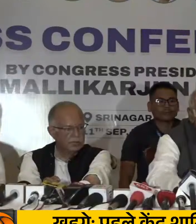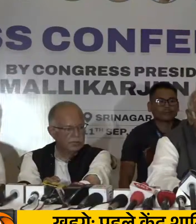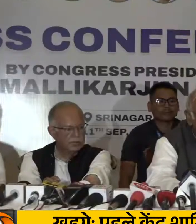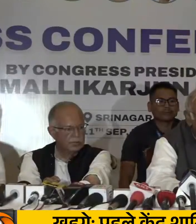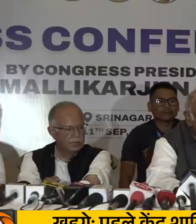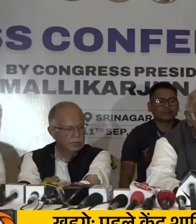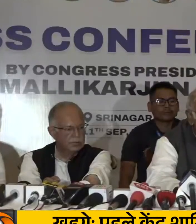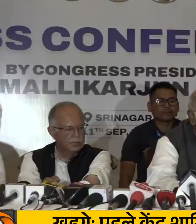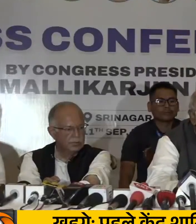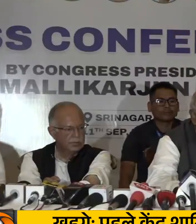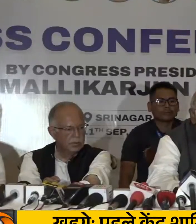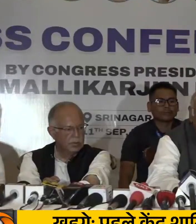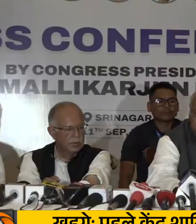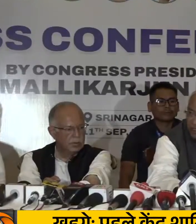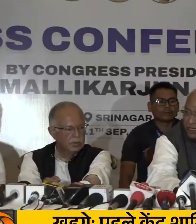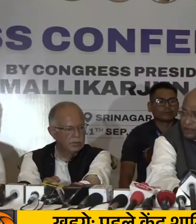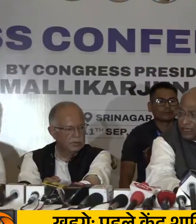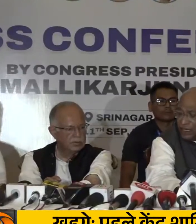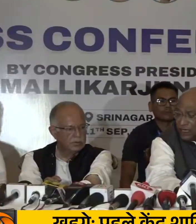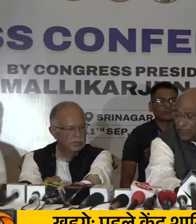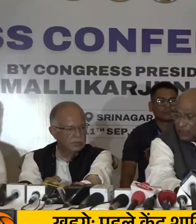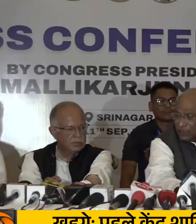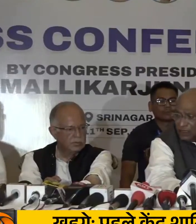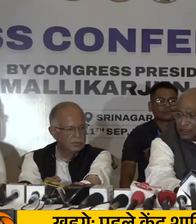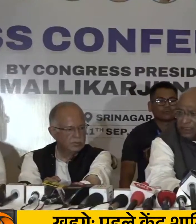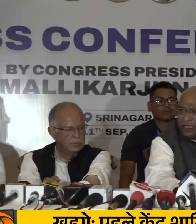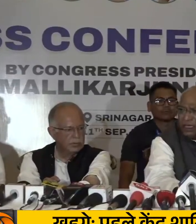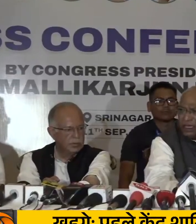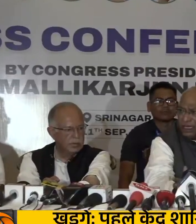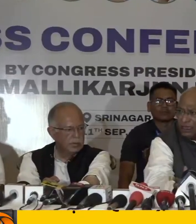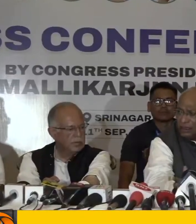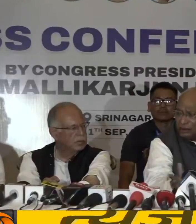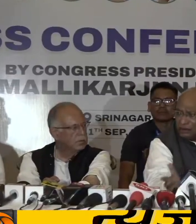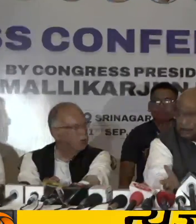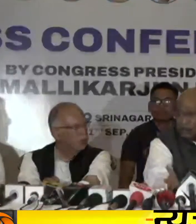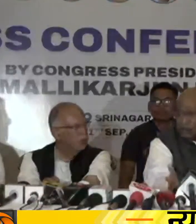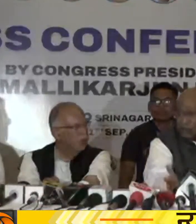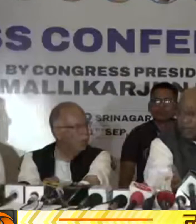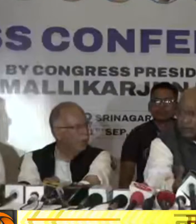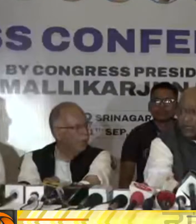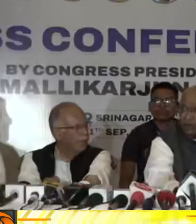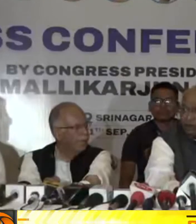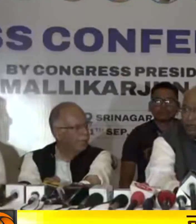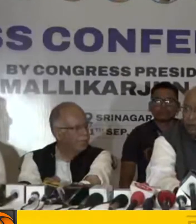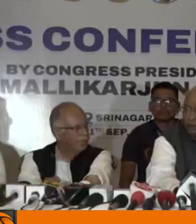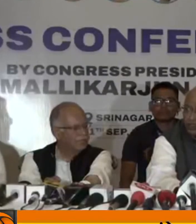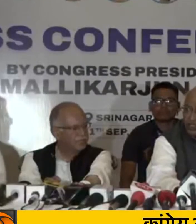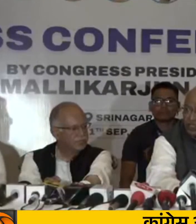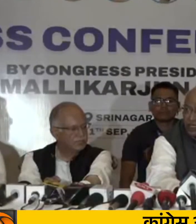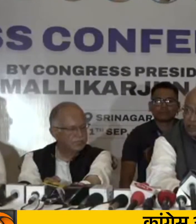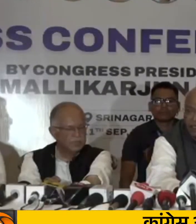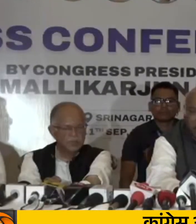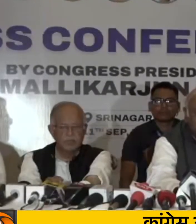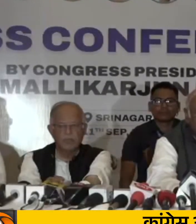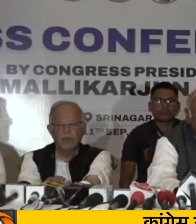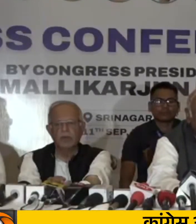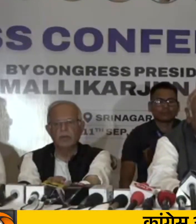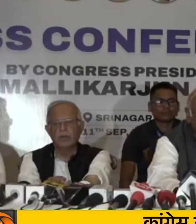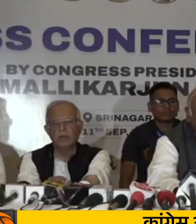है। उनकी भीड़ कौन सी रहती है? ये अपना सिक्योरिटी फोर्सेस रहते